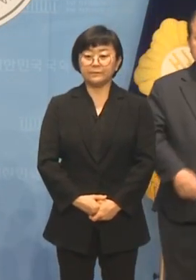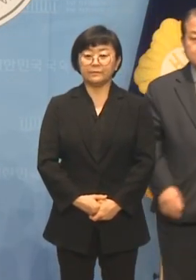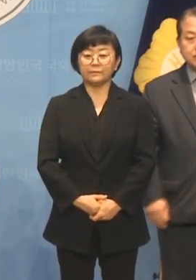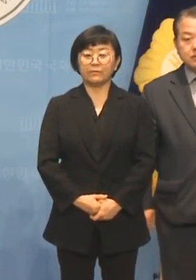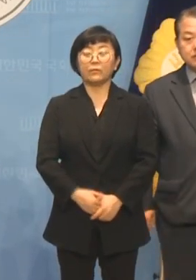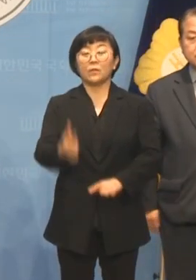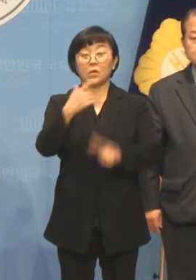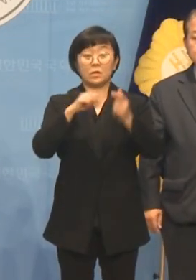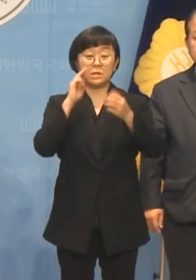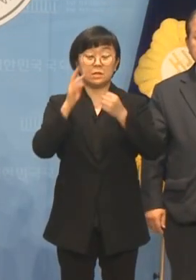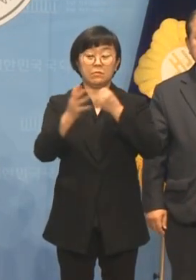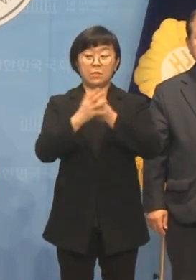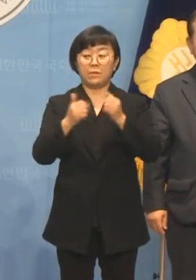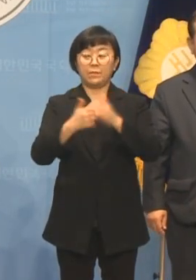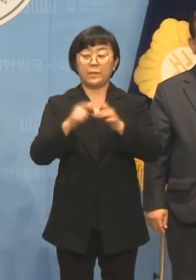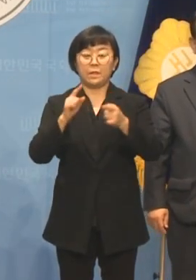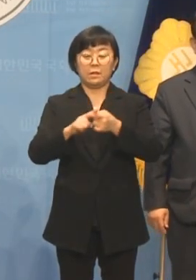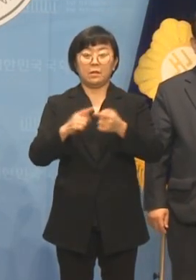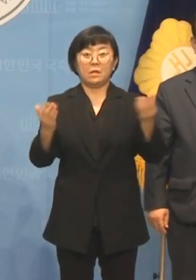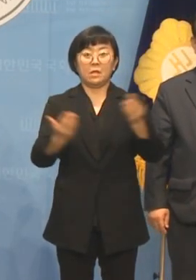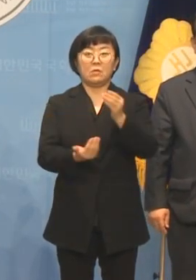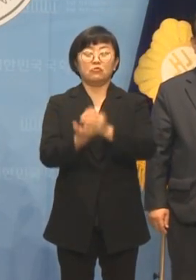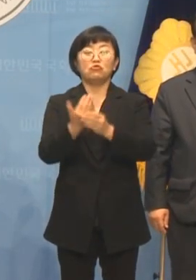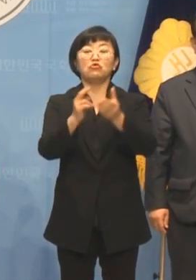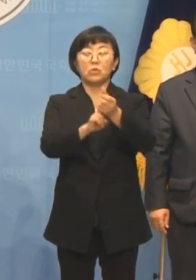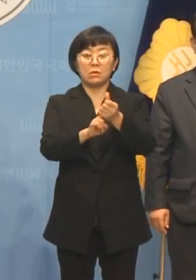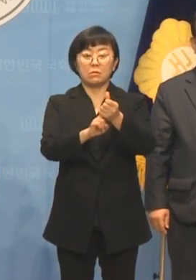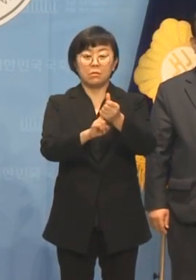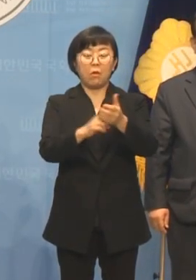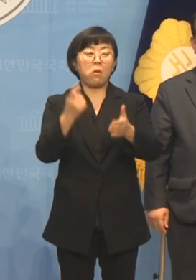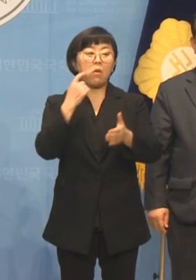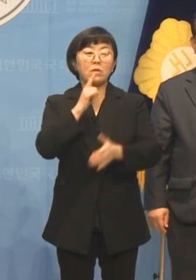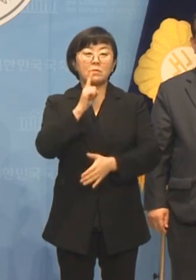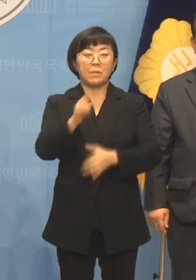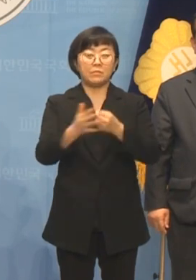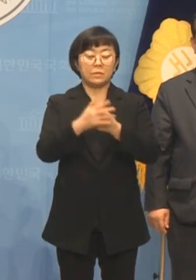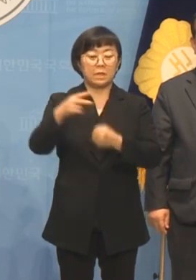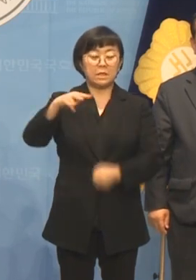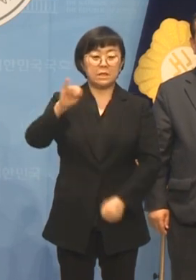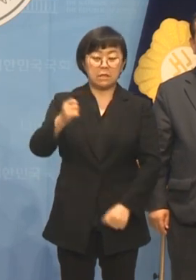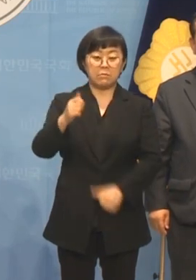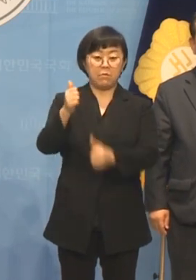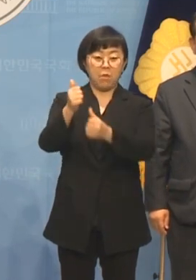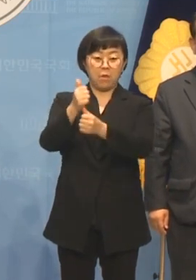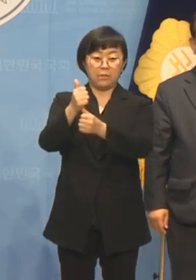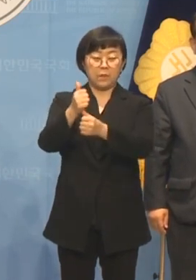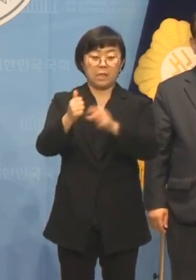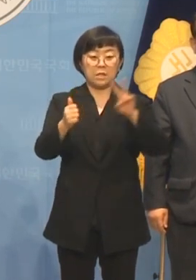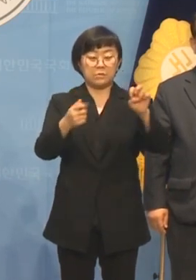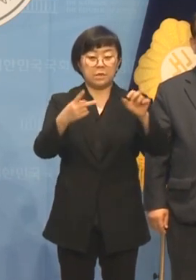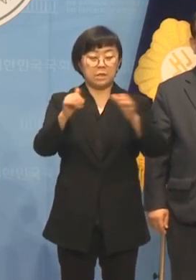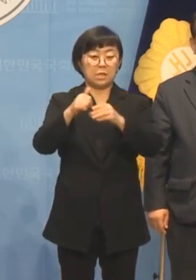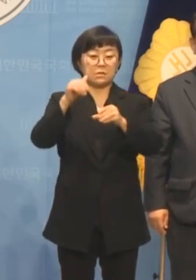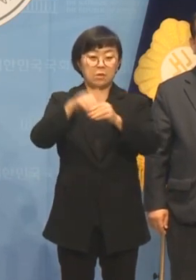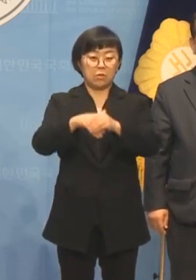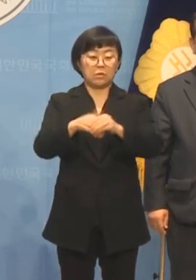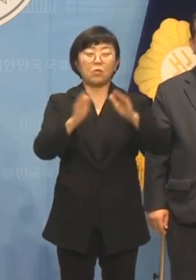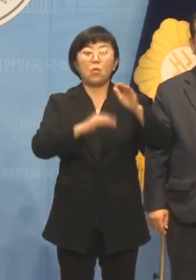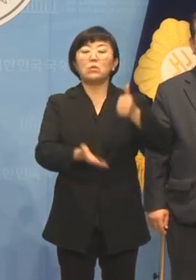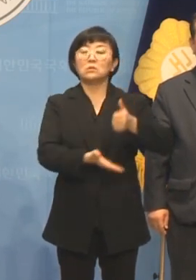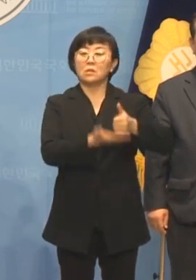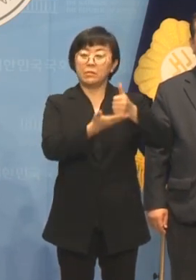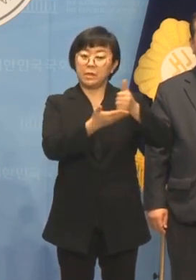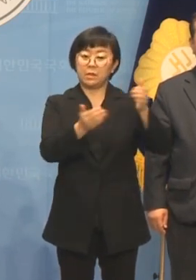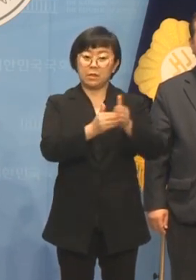한술 더 떠 국회에 나와 이런 사실을 숨기고 거짓 증언한 신범철 차관은 22대 총선에서 공천을